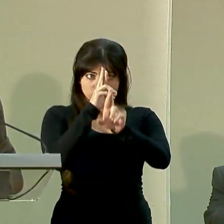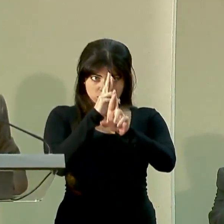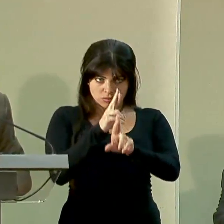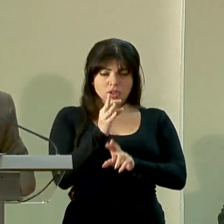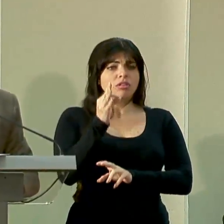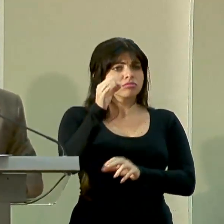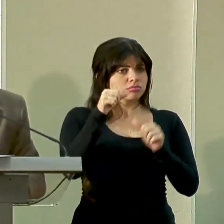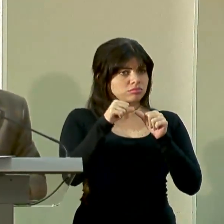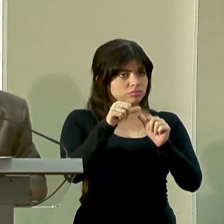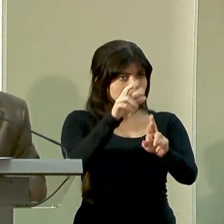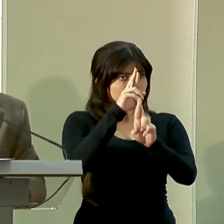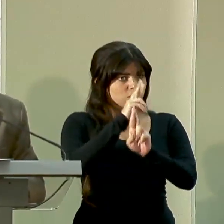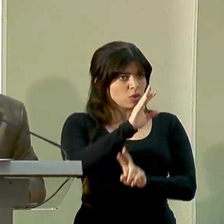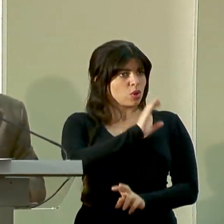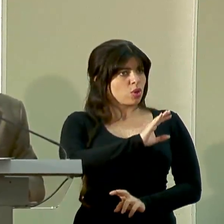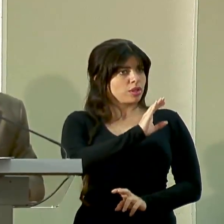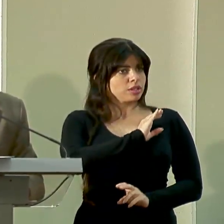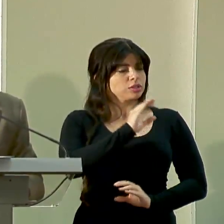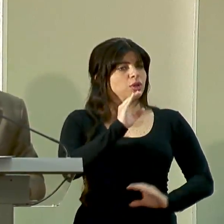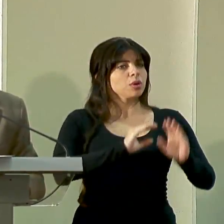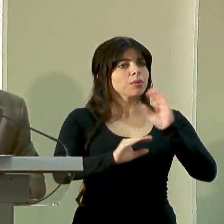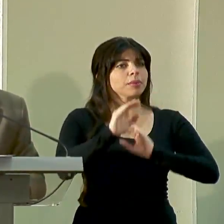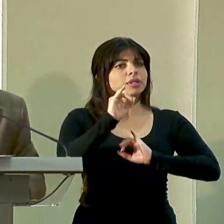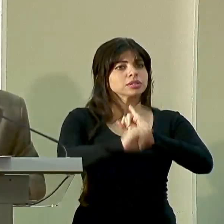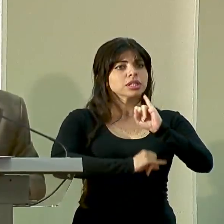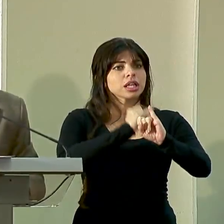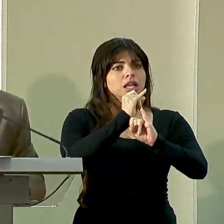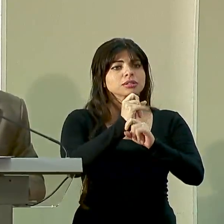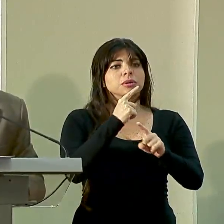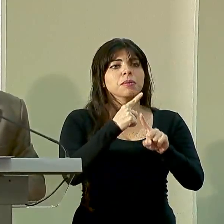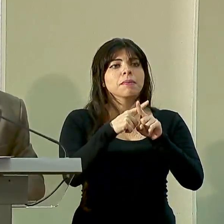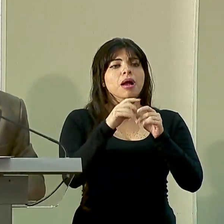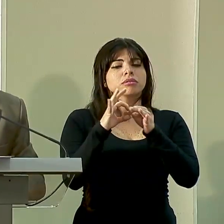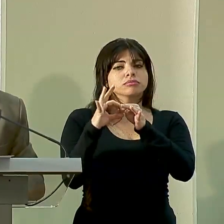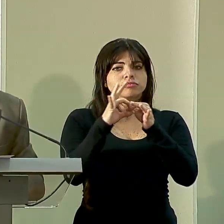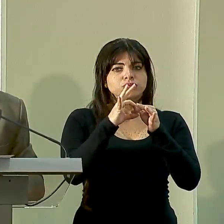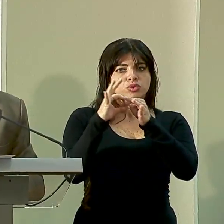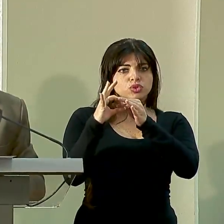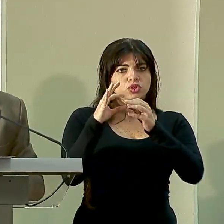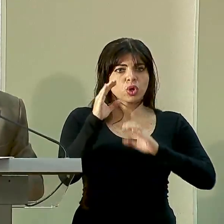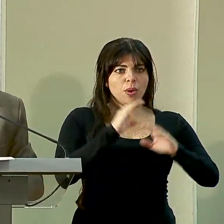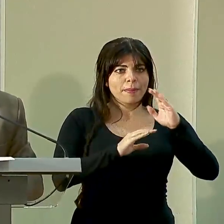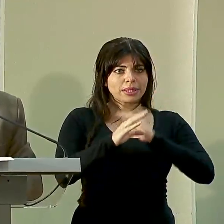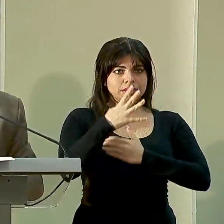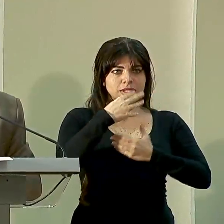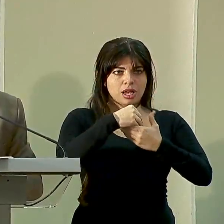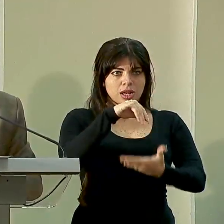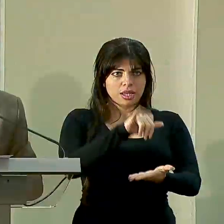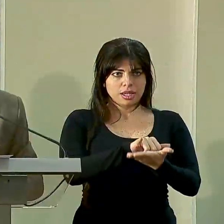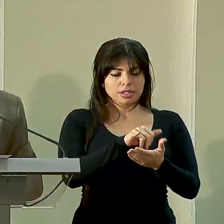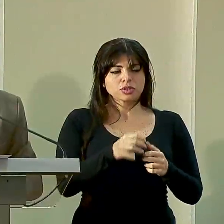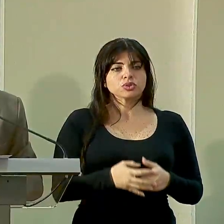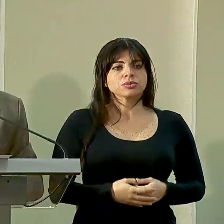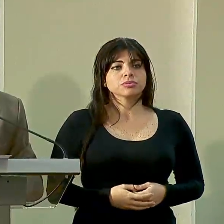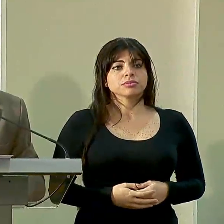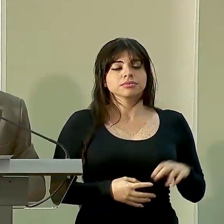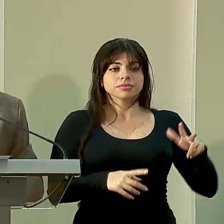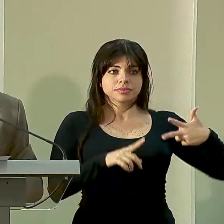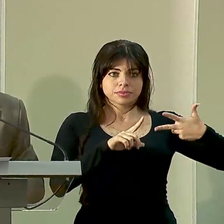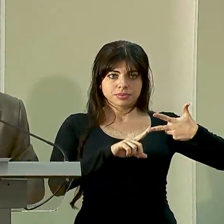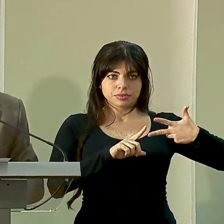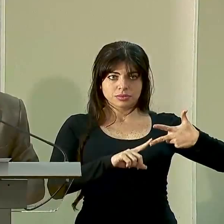respetará las condiciones del comercio internacional y a los socios comerciales involucrados en este.